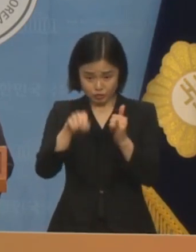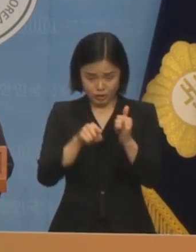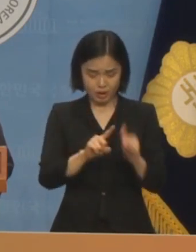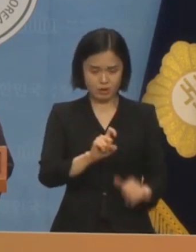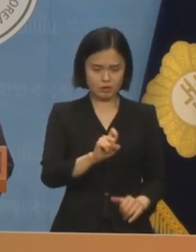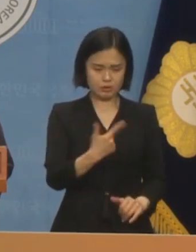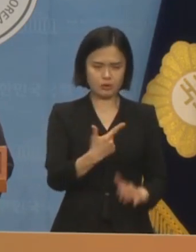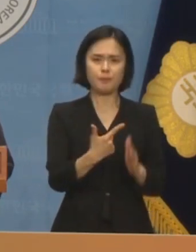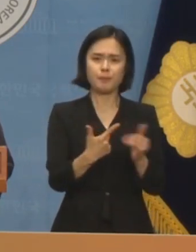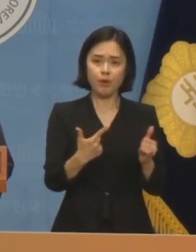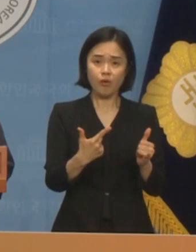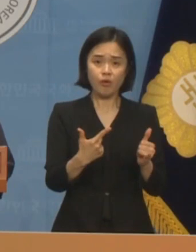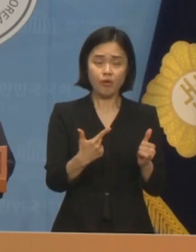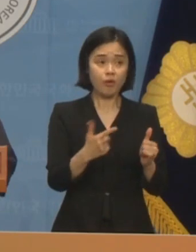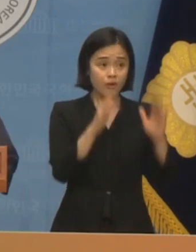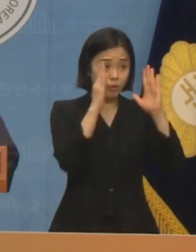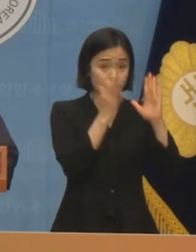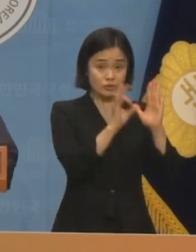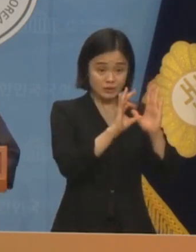허덕이고 있습니다.